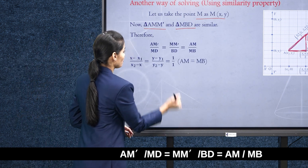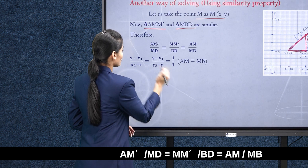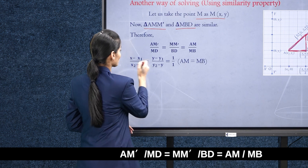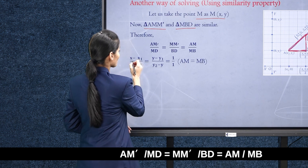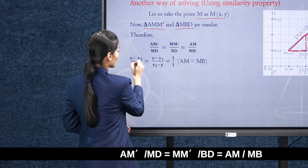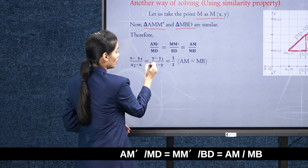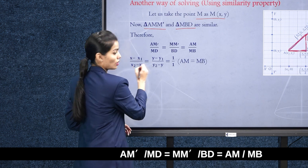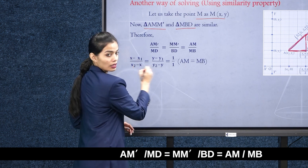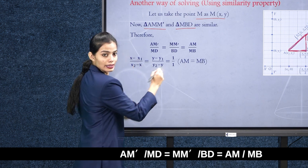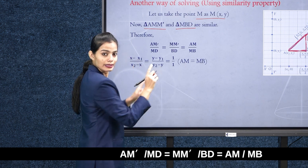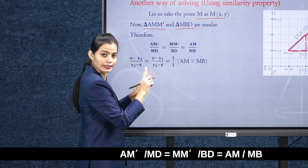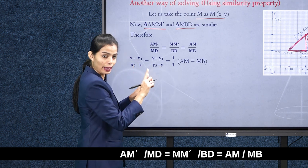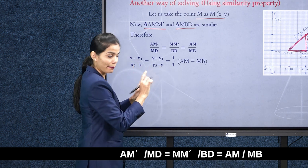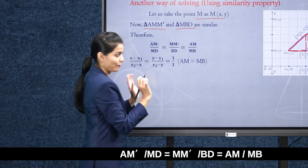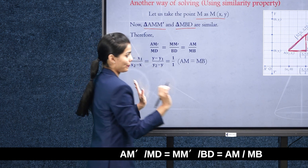MB.